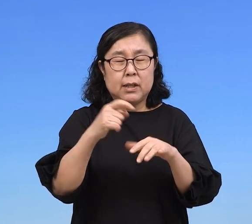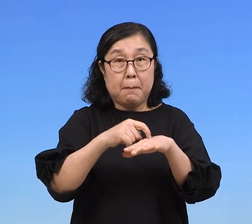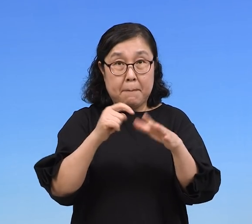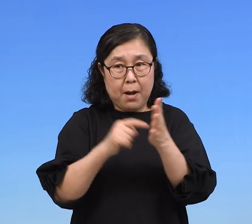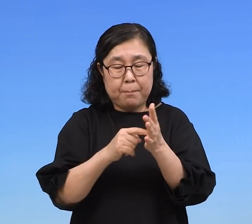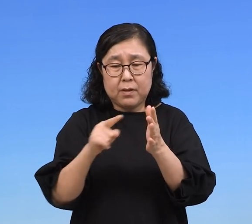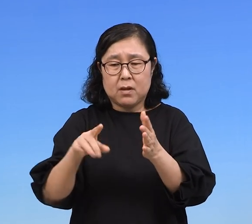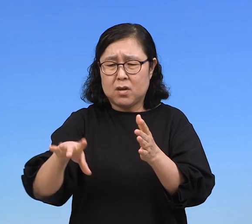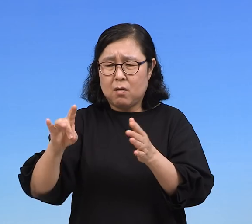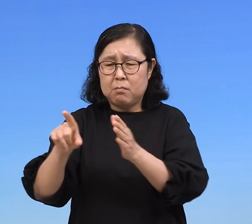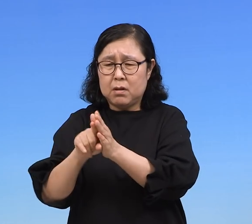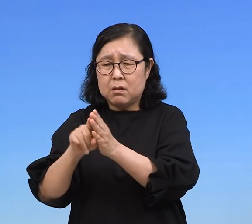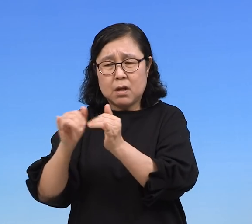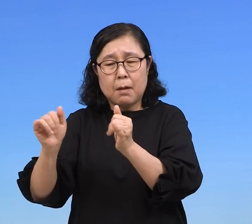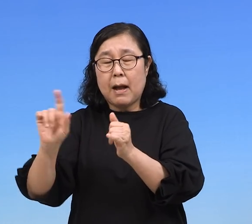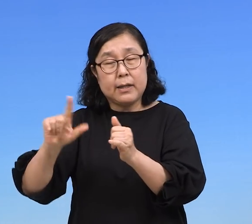아니거든요.